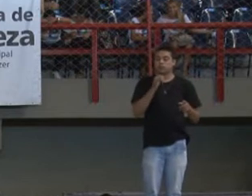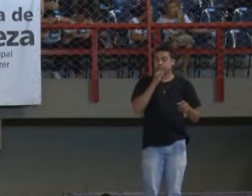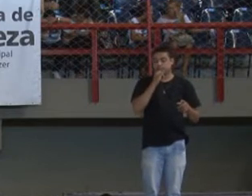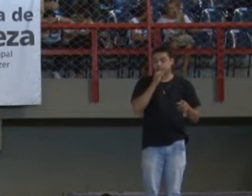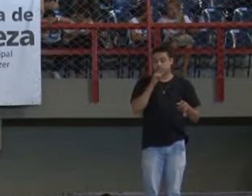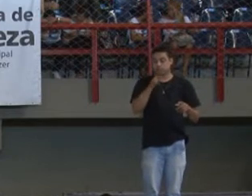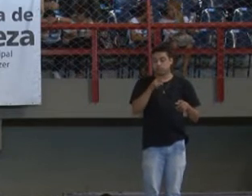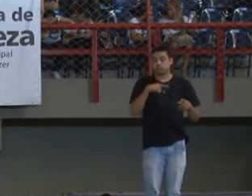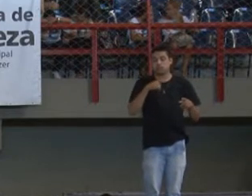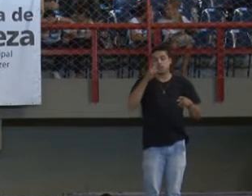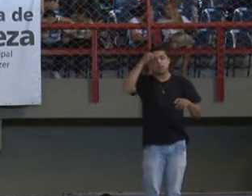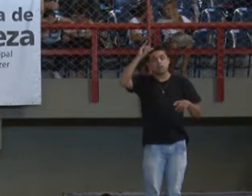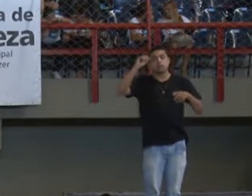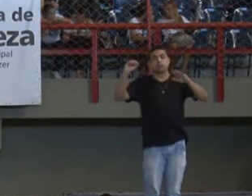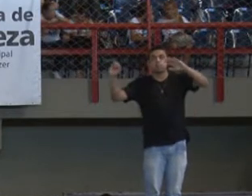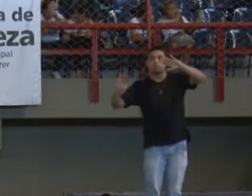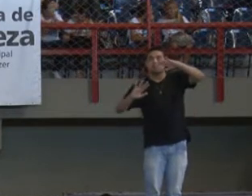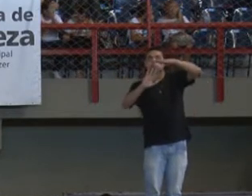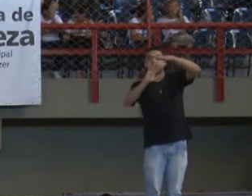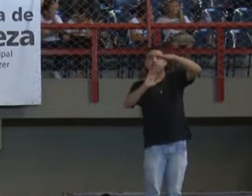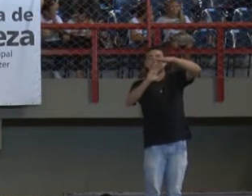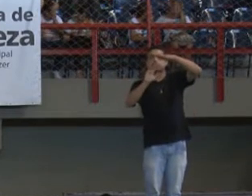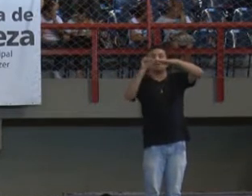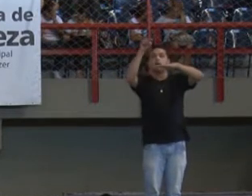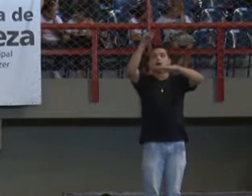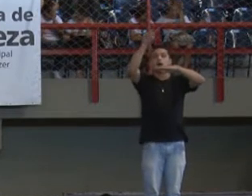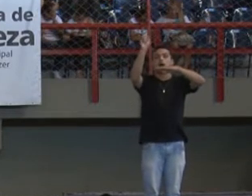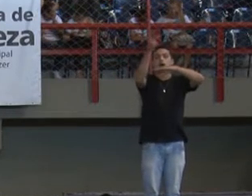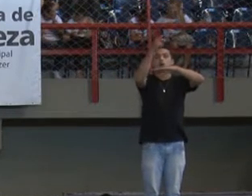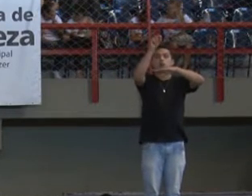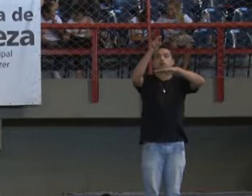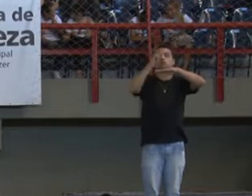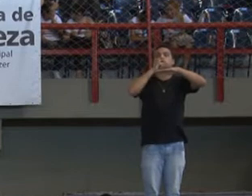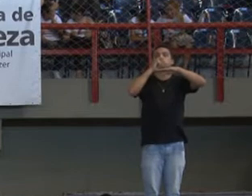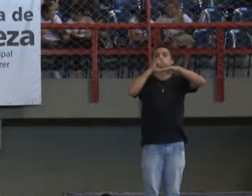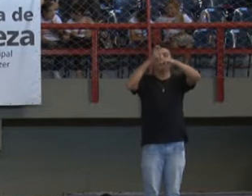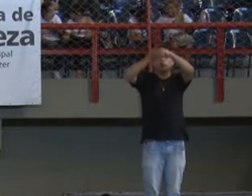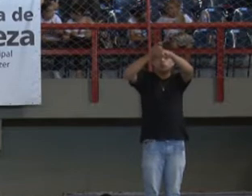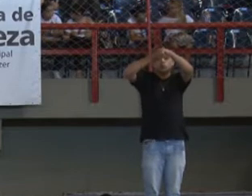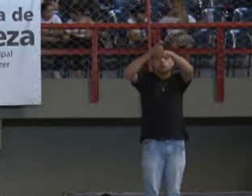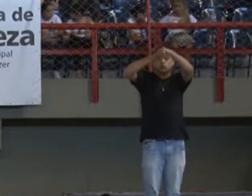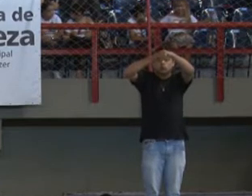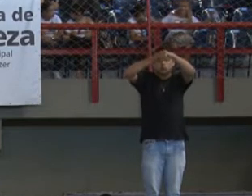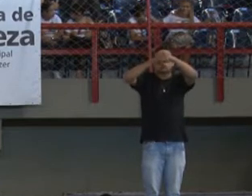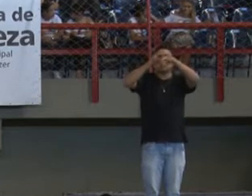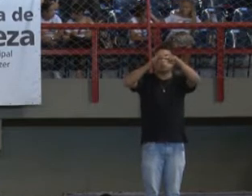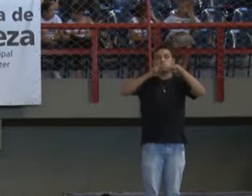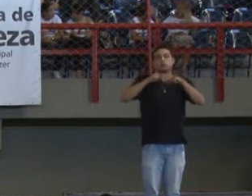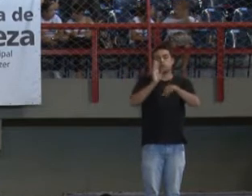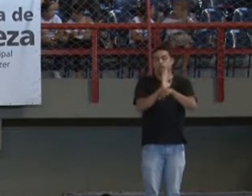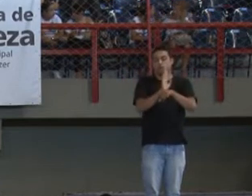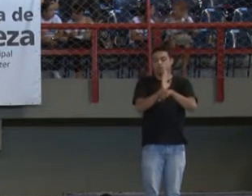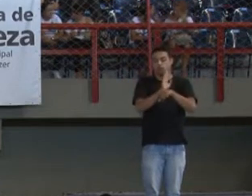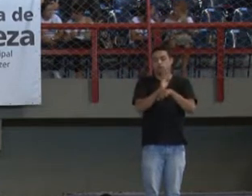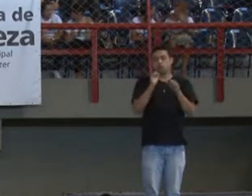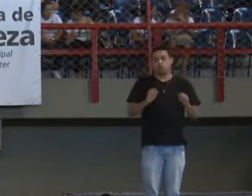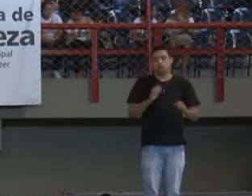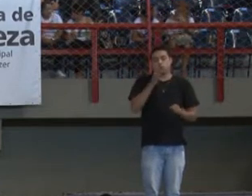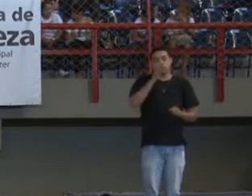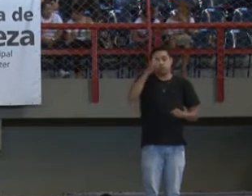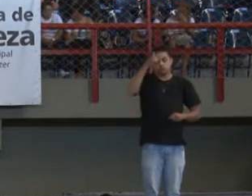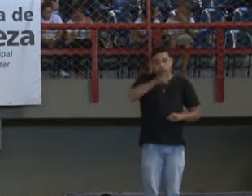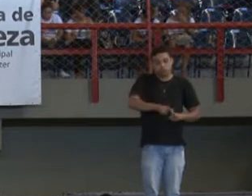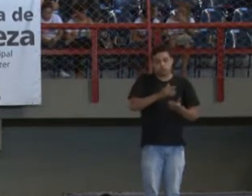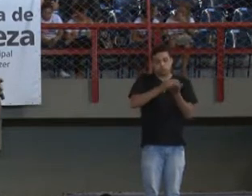mais subisse, o que iria acontecer com a região? Iria se congelar. É o filme O Dia Depois do Amanhã. Assista o filme de novo, logo